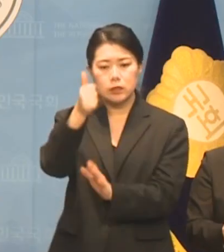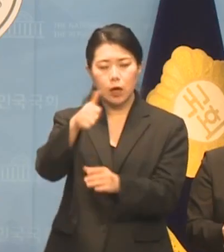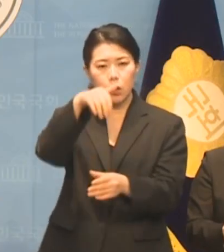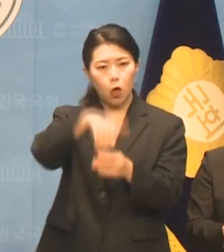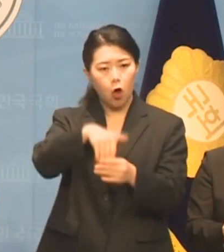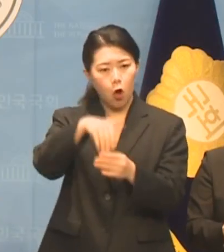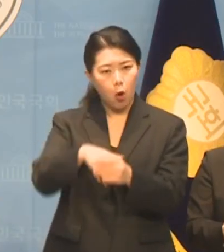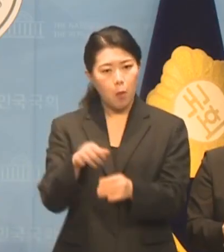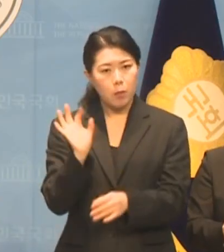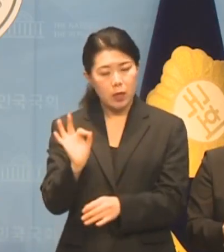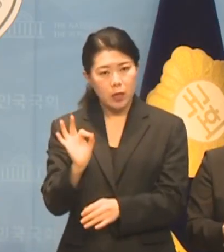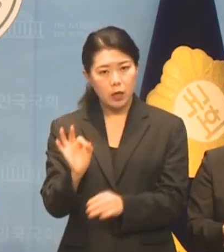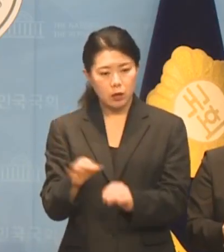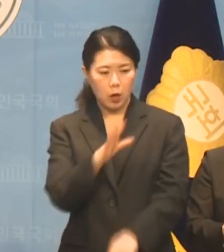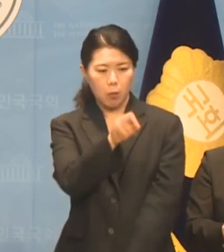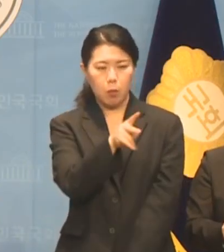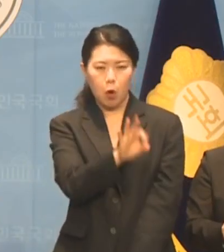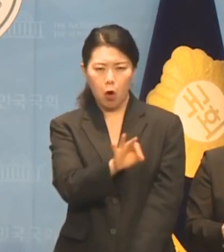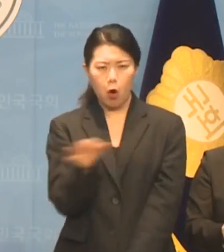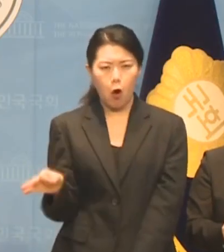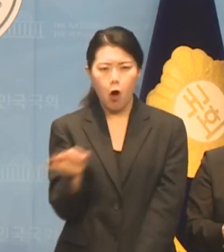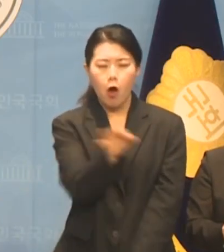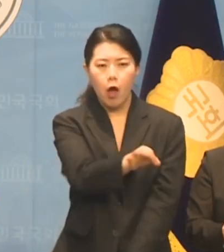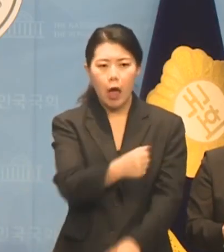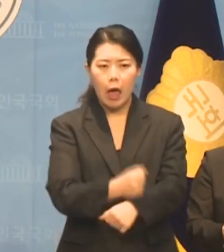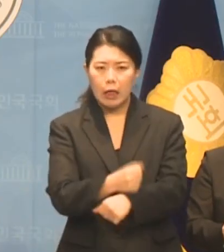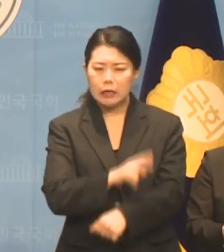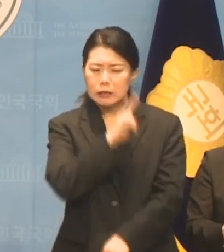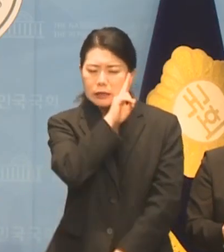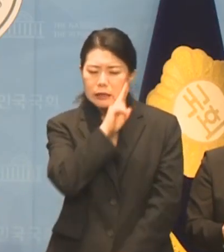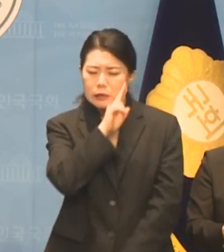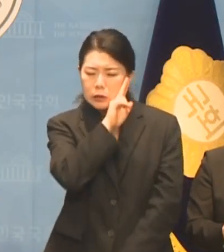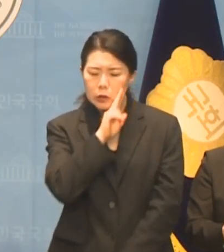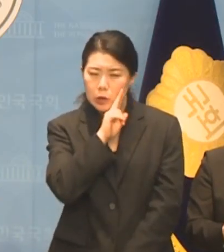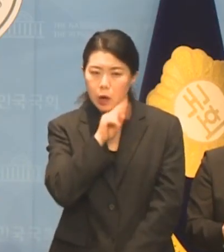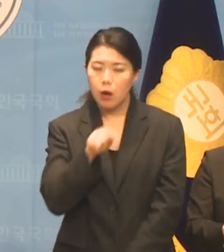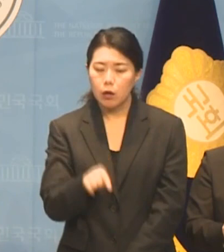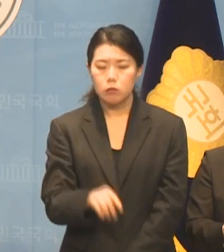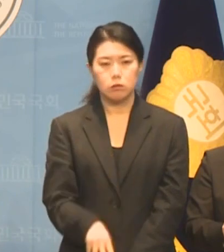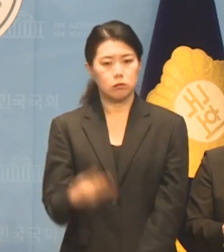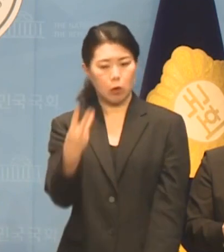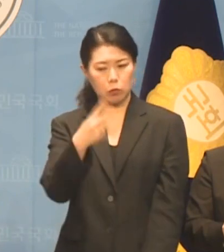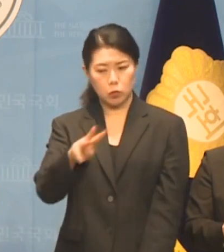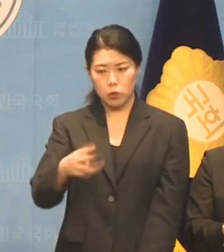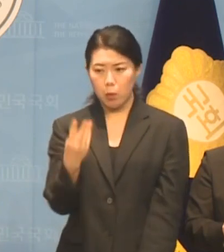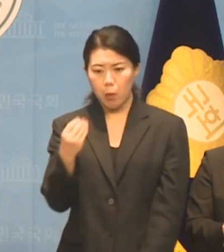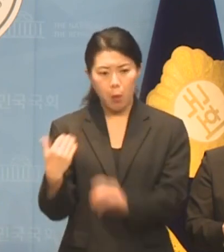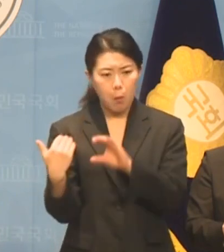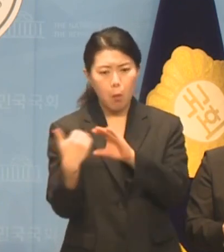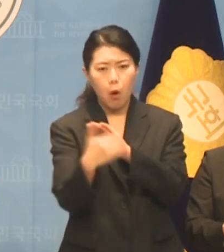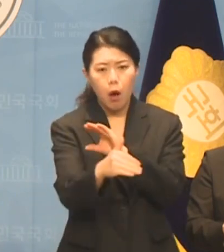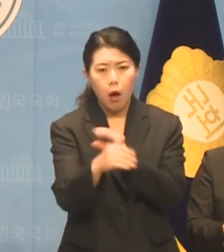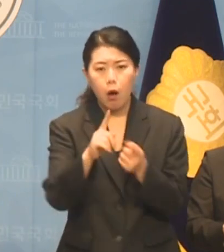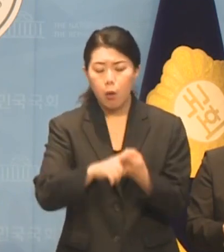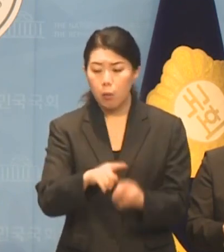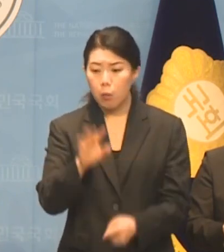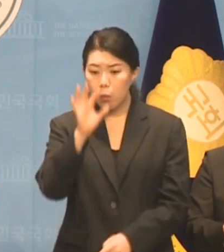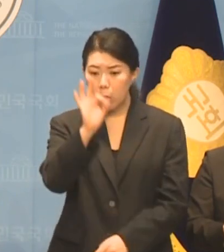여론조사 비용을 명태균 씨에게 제공했다는 의혹에 대해서 3,300만 원을 보냈다는 것을